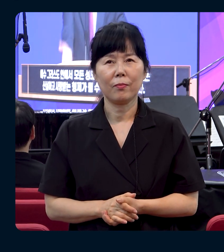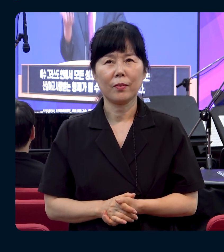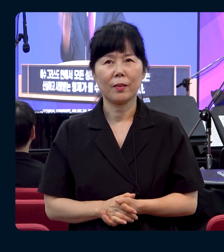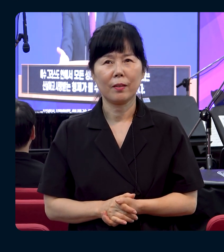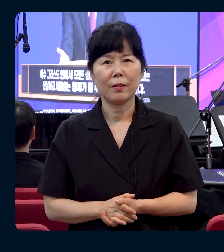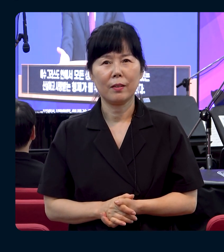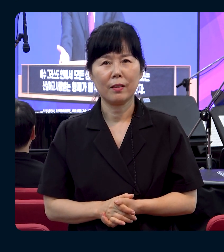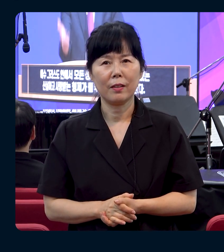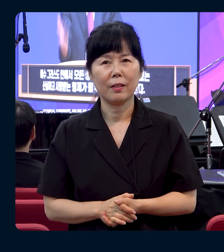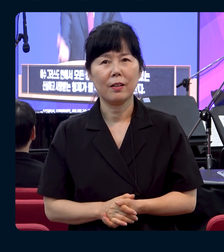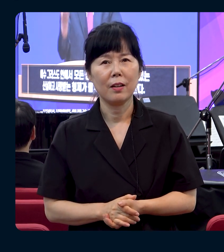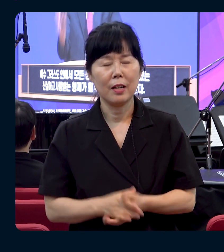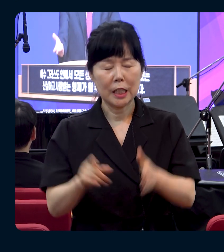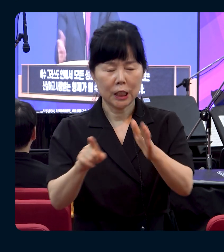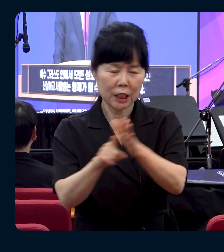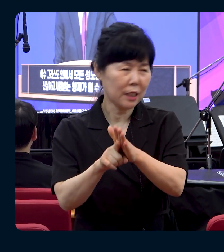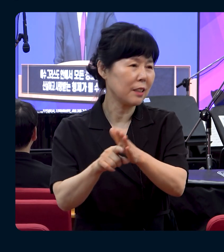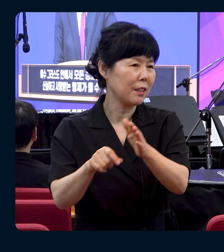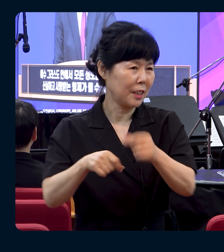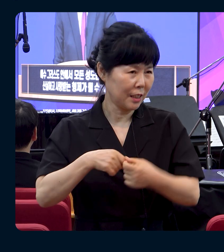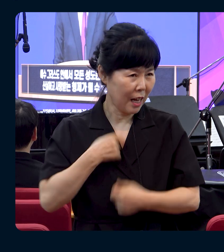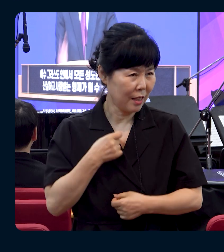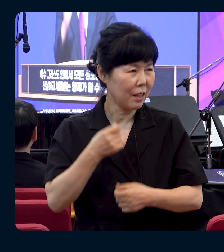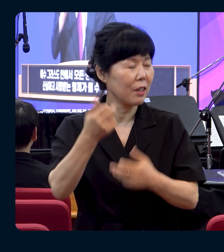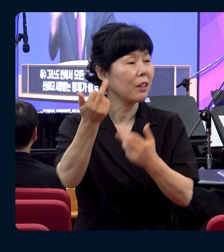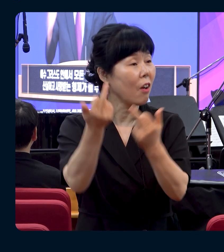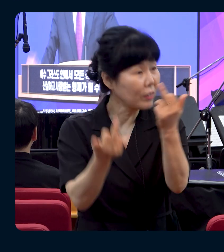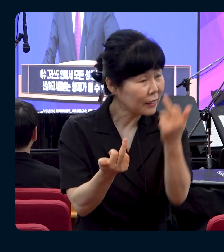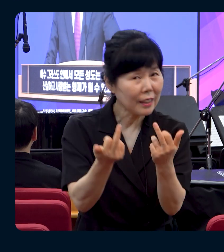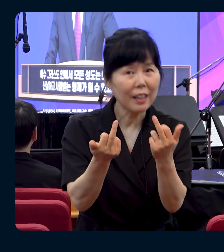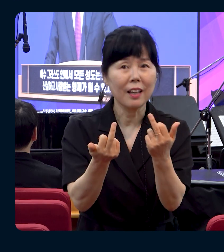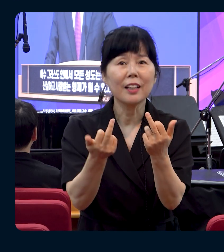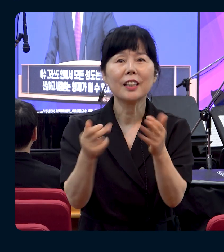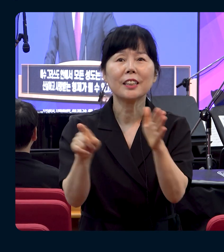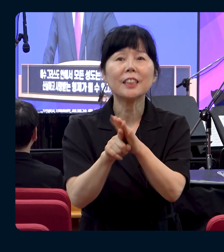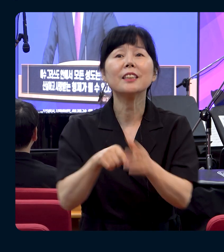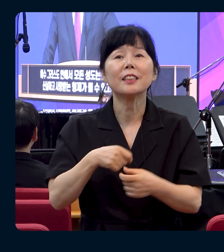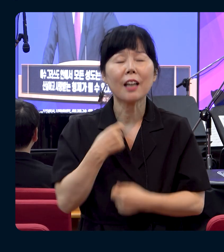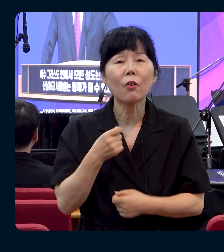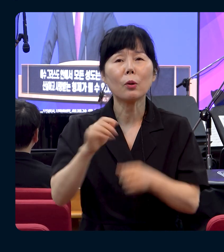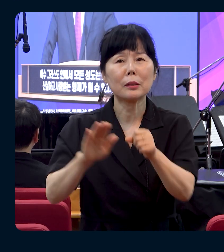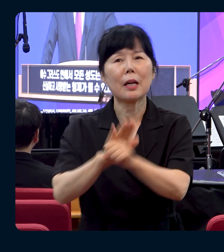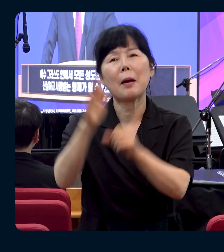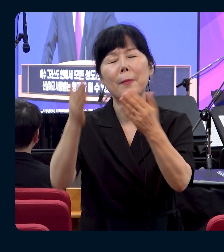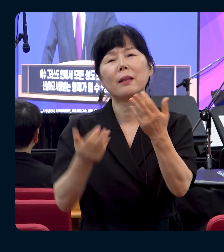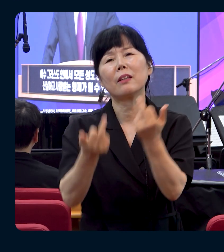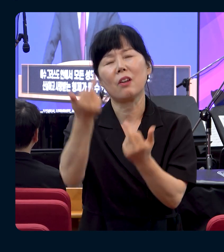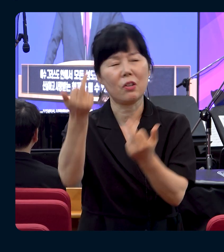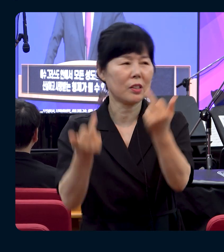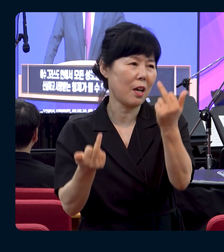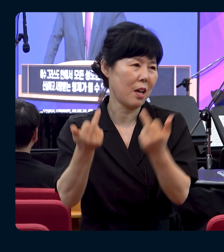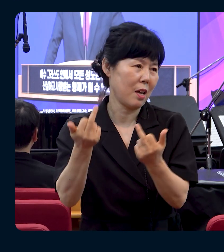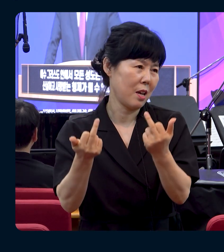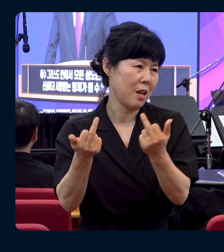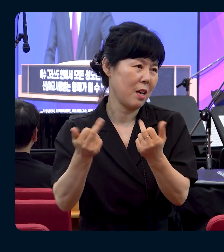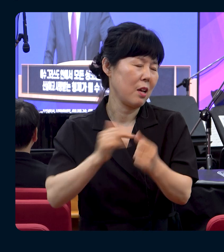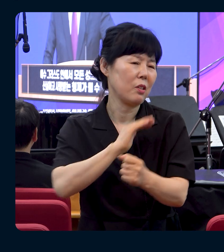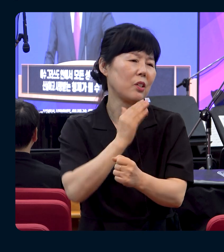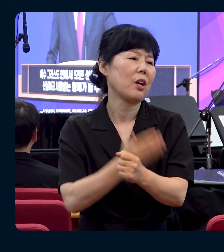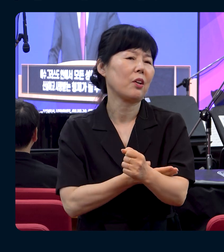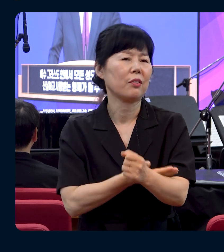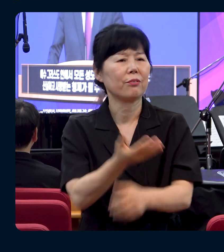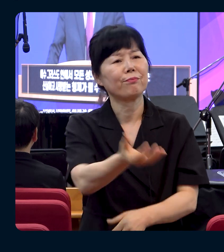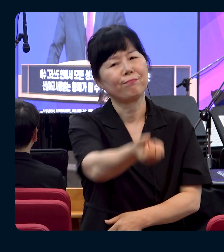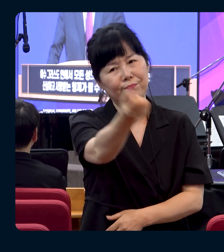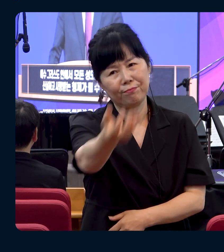될 수 있고 되어야 한다. 누구도 여기에 대해서 변명할 수 없다는 거예요. 나는 자격이